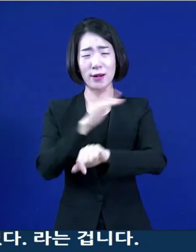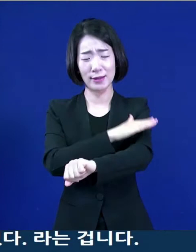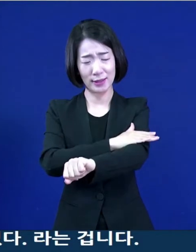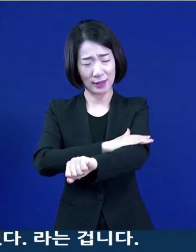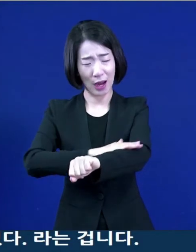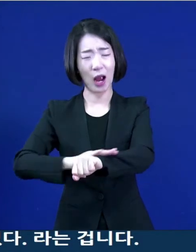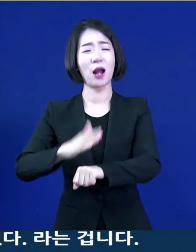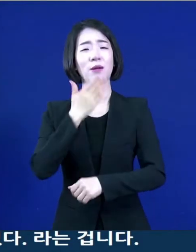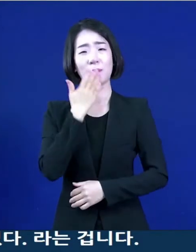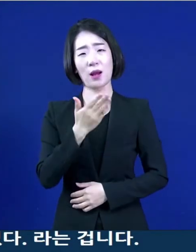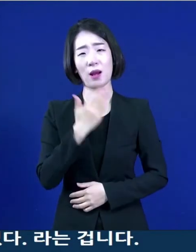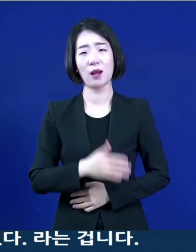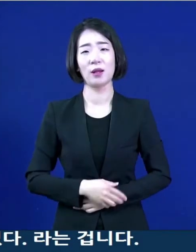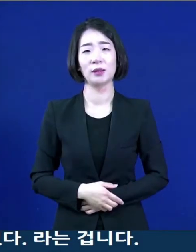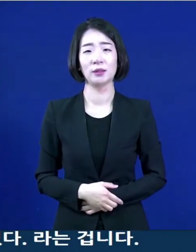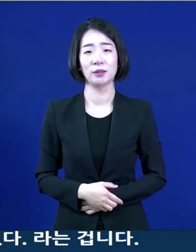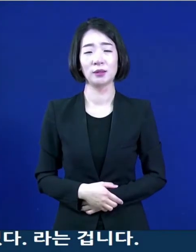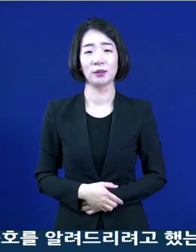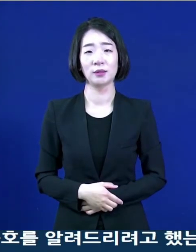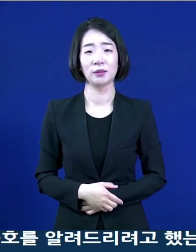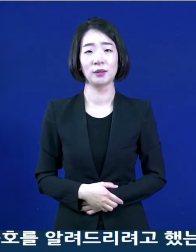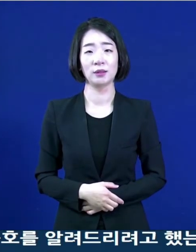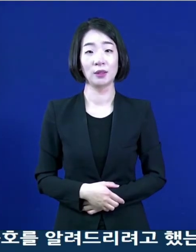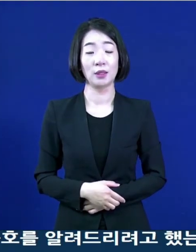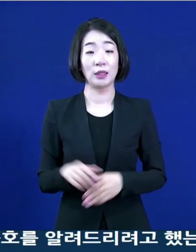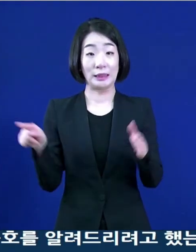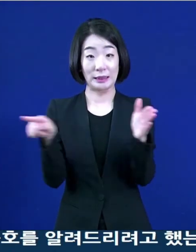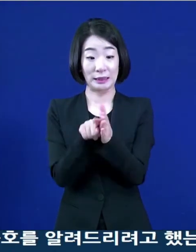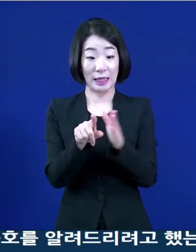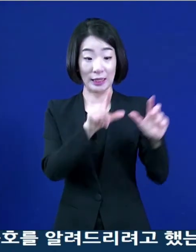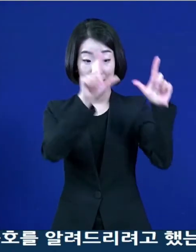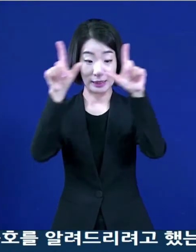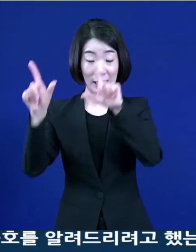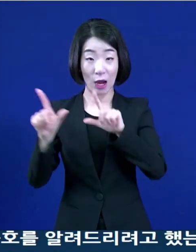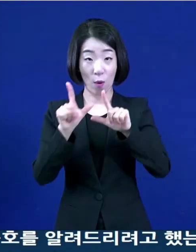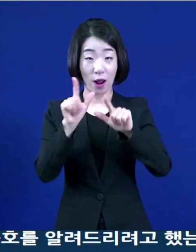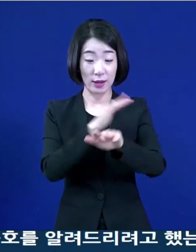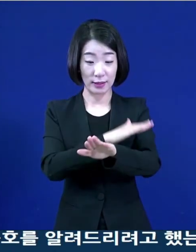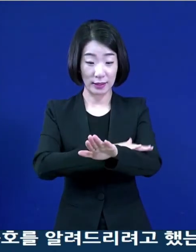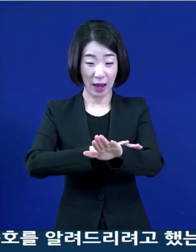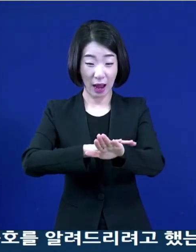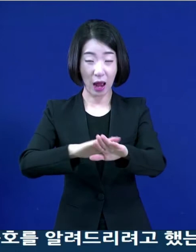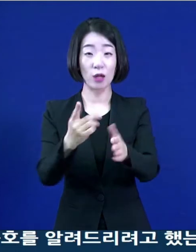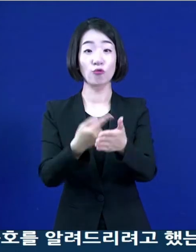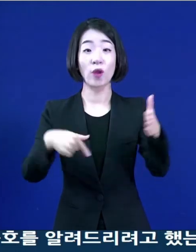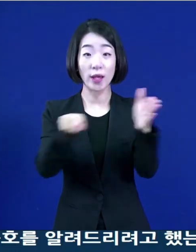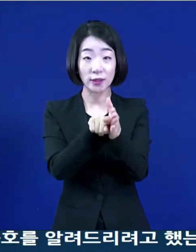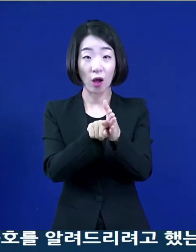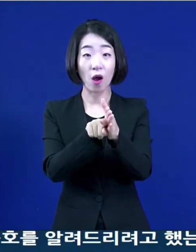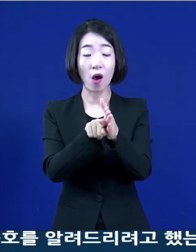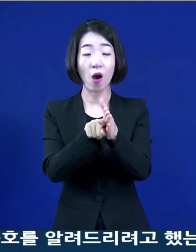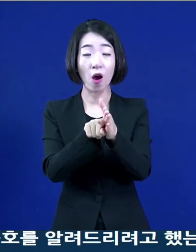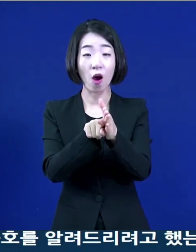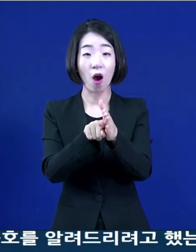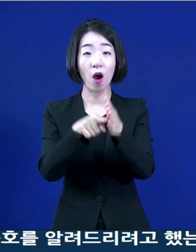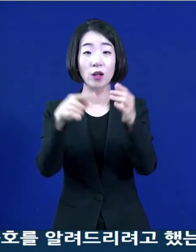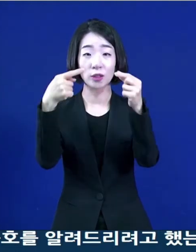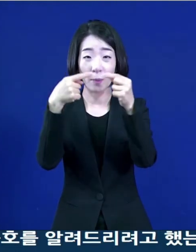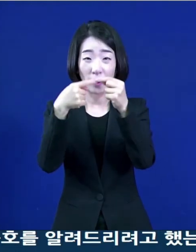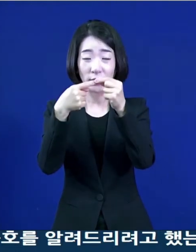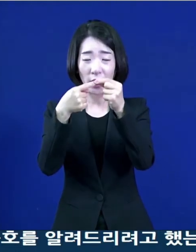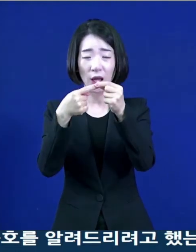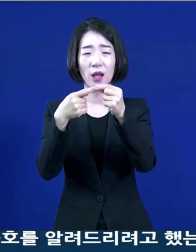여러분, 신앙생활 잘하려고요, 딴 노력을 하기 전에 정신 차리는 노력도 가장 먼저 해야 될 노력인